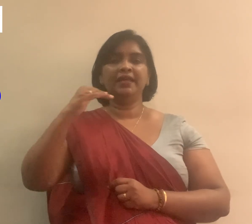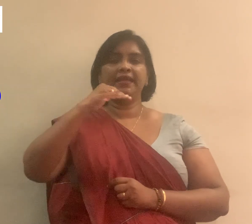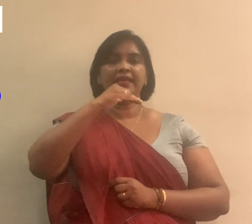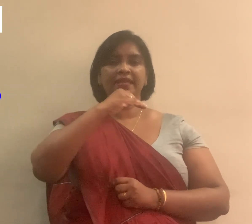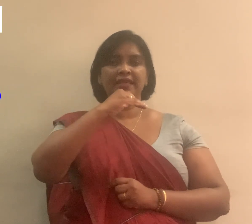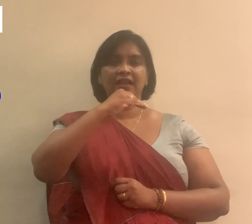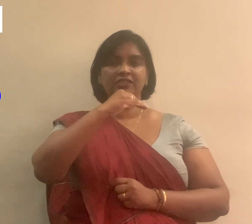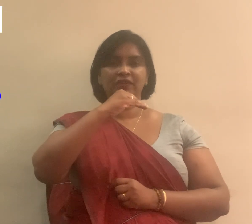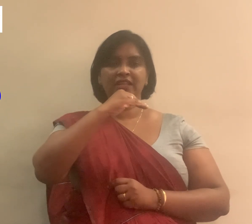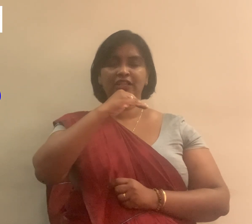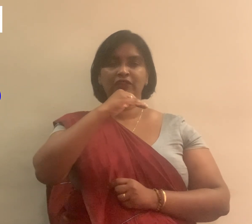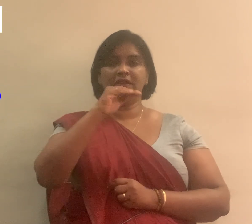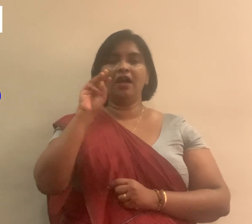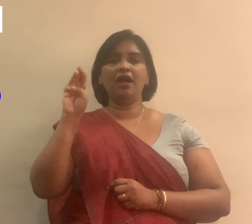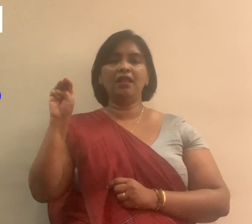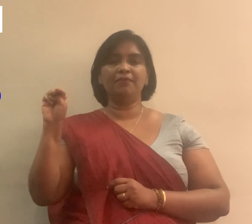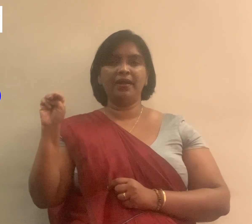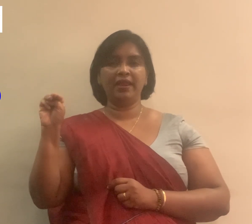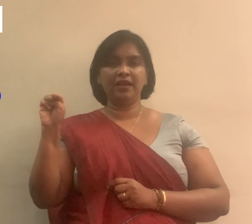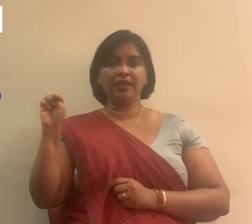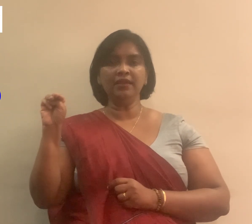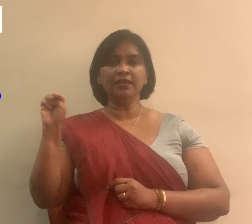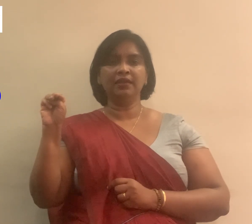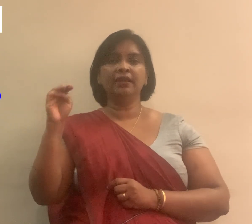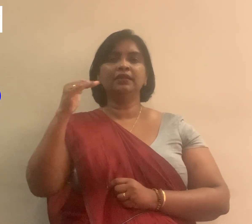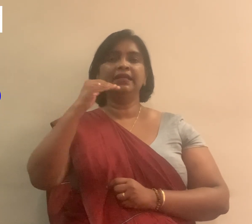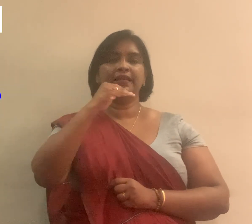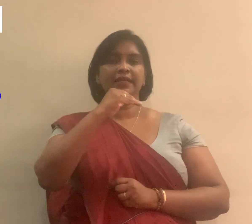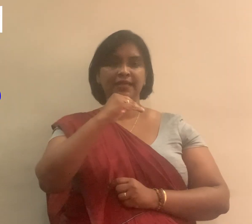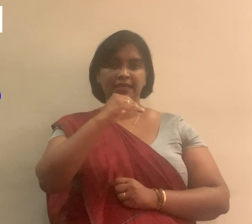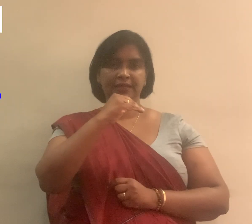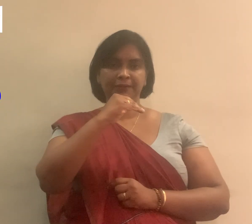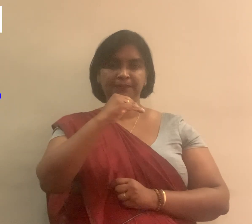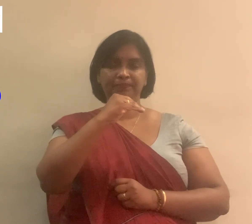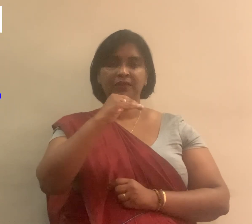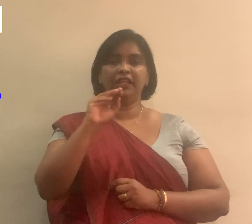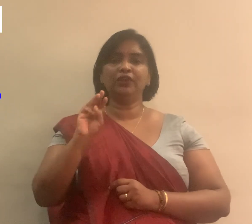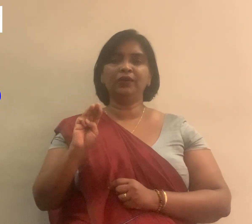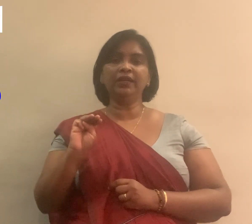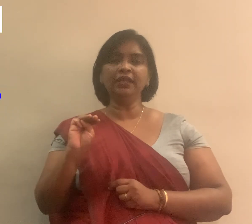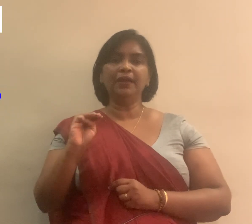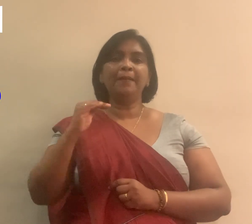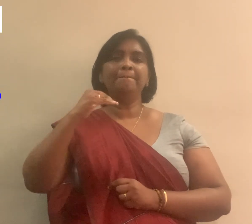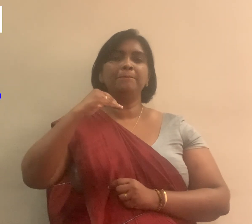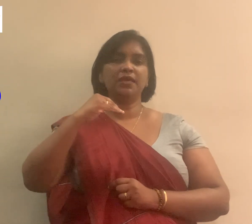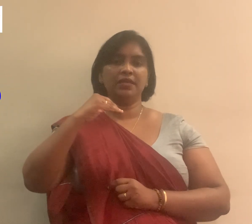ඊ. ස්වරය එකතු වෙනවා. අල්මයන්නයි ඊ. එතකොට මී.